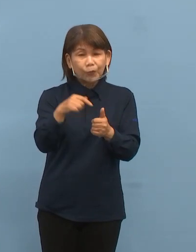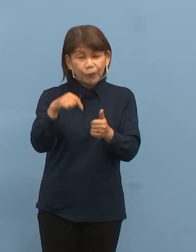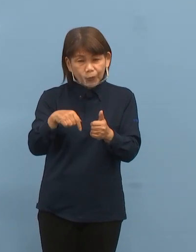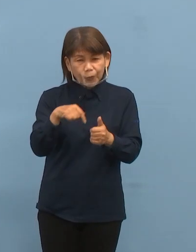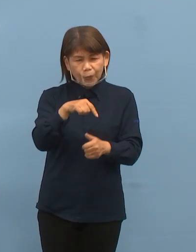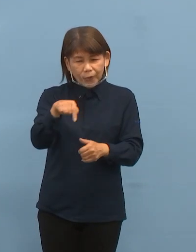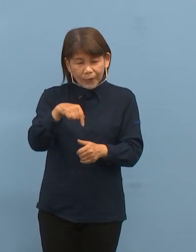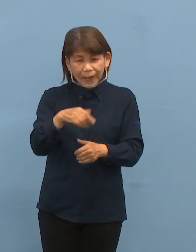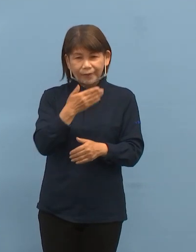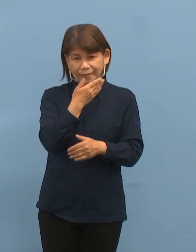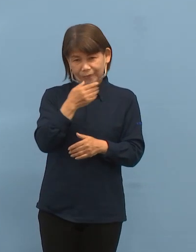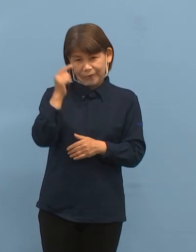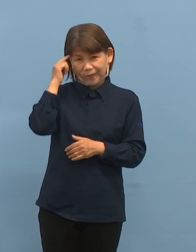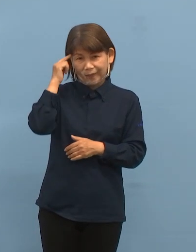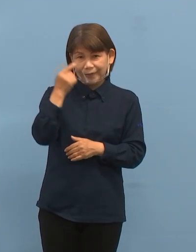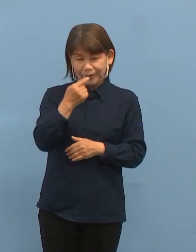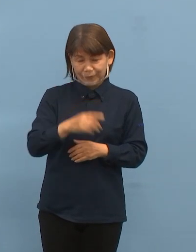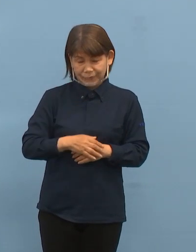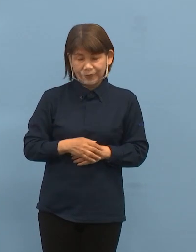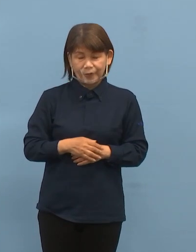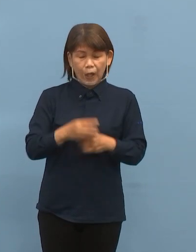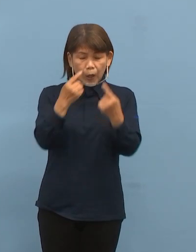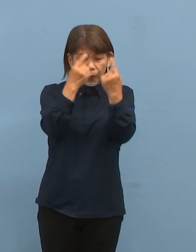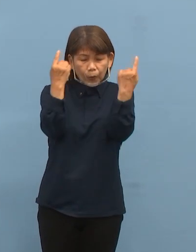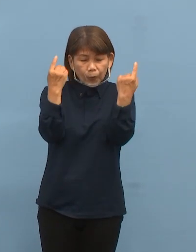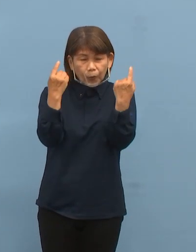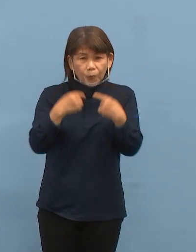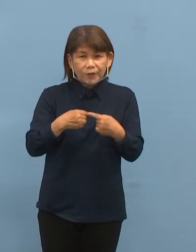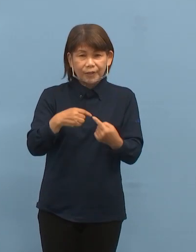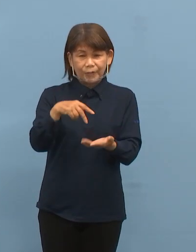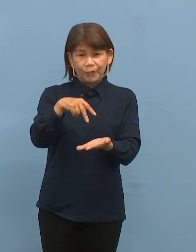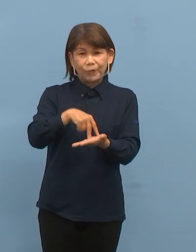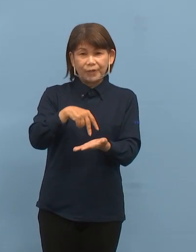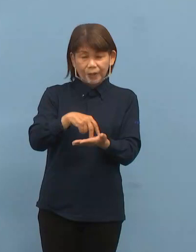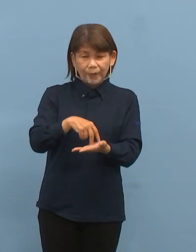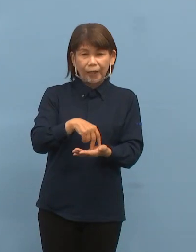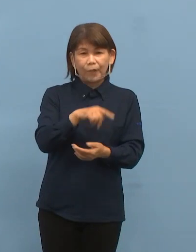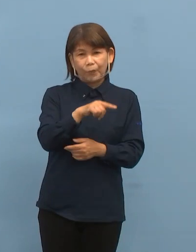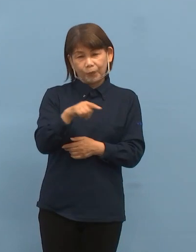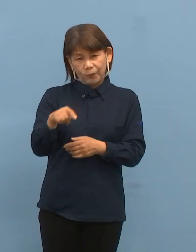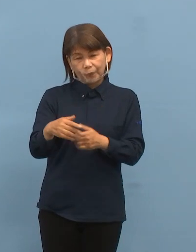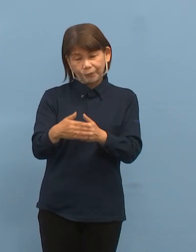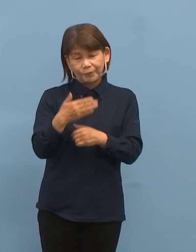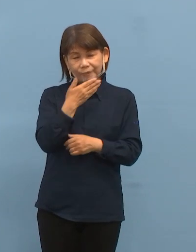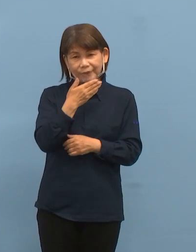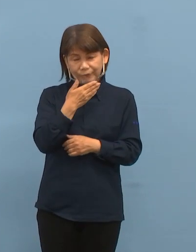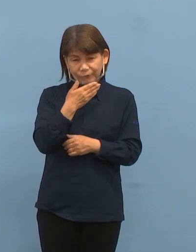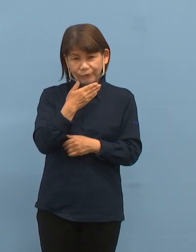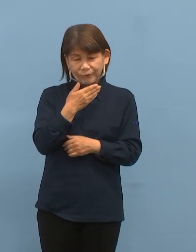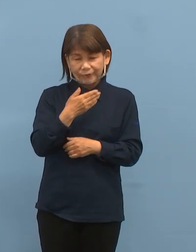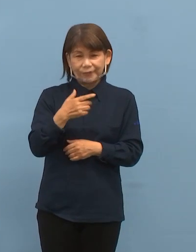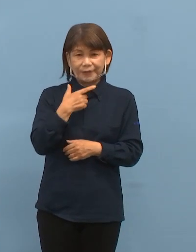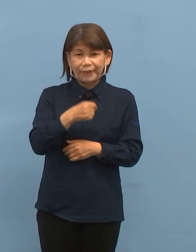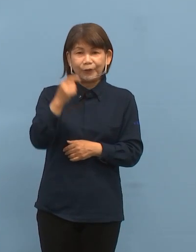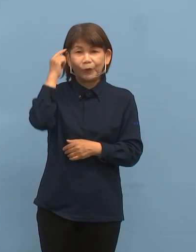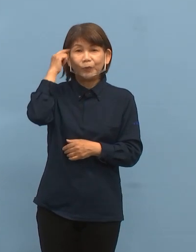で私自身個人としてはそういったところも大切にしたいというふうには思います。